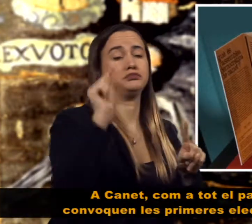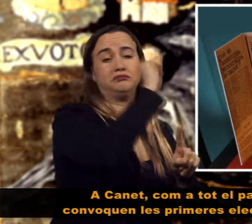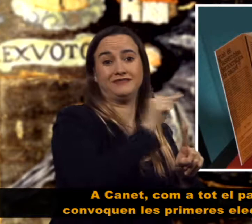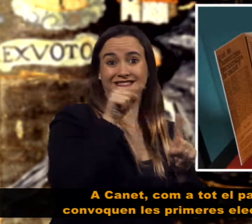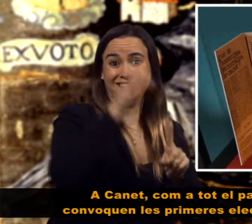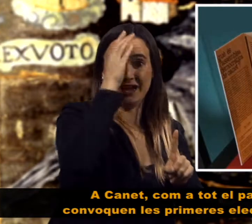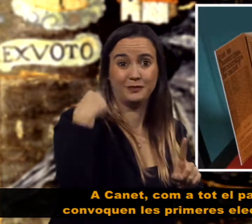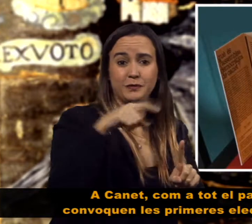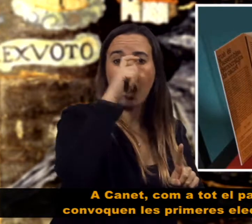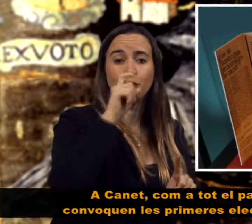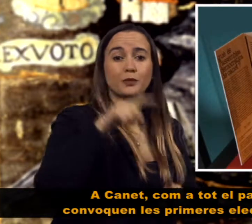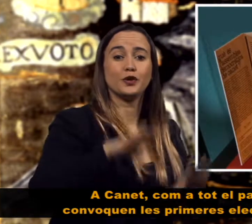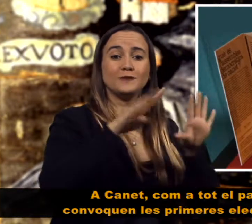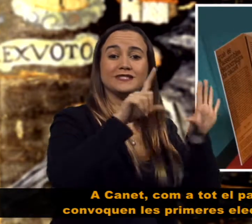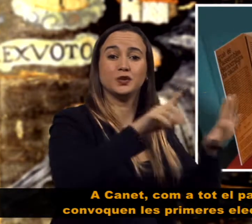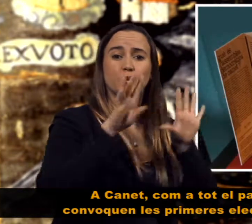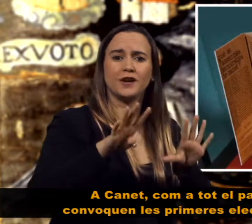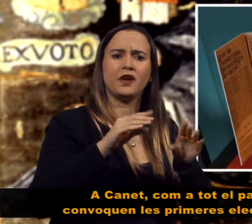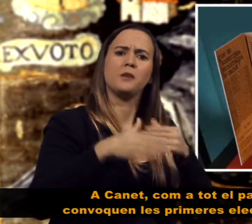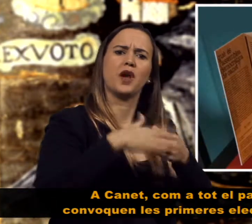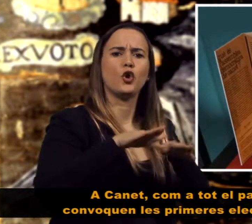tot el país, el 1979 es convoquen